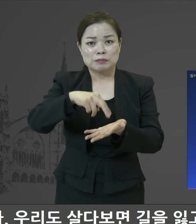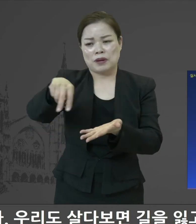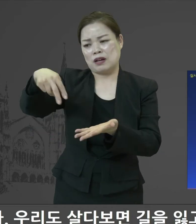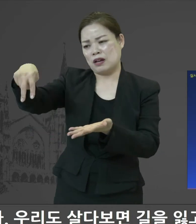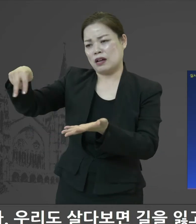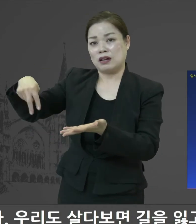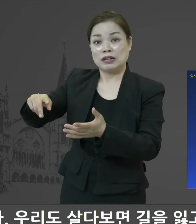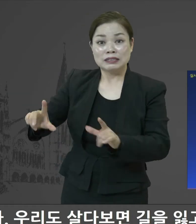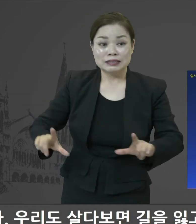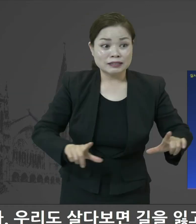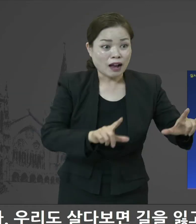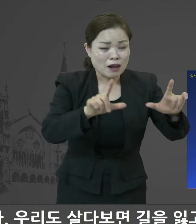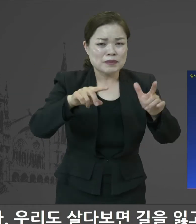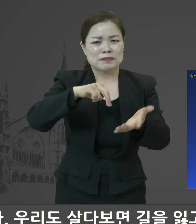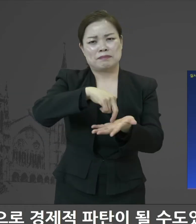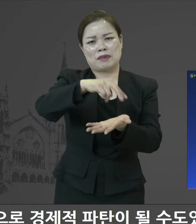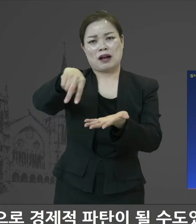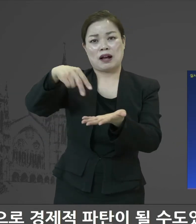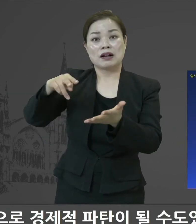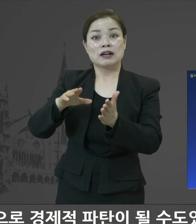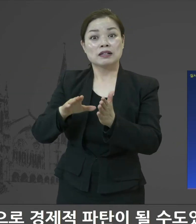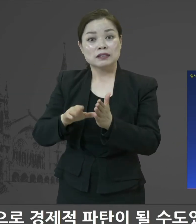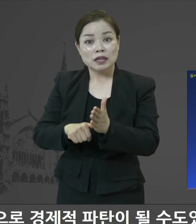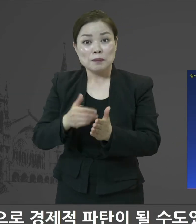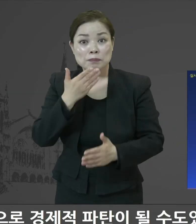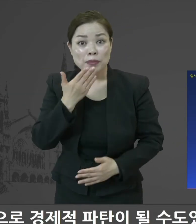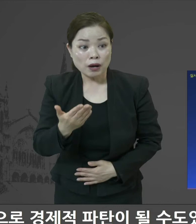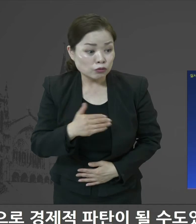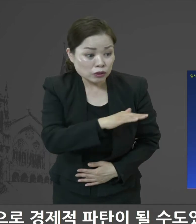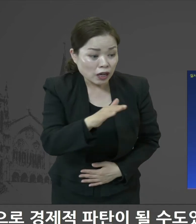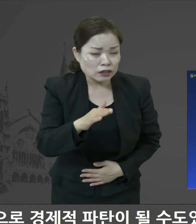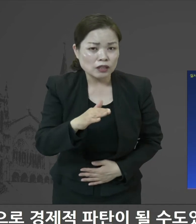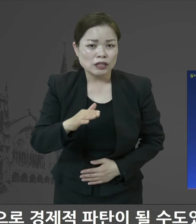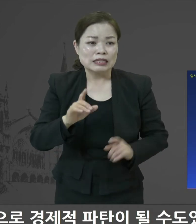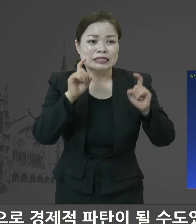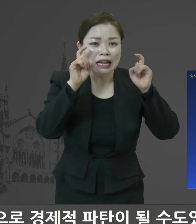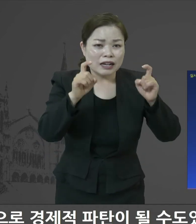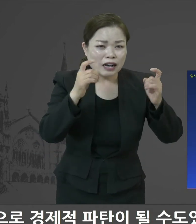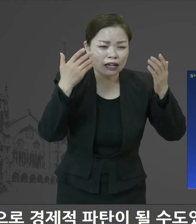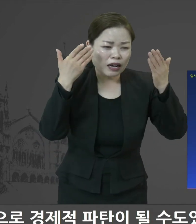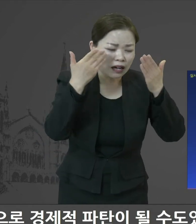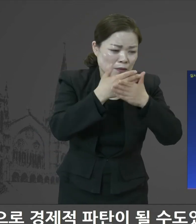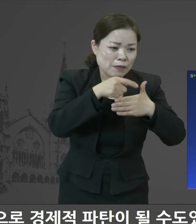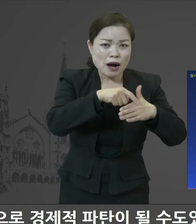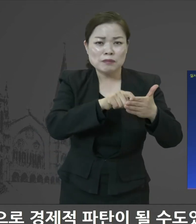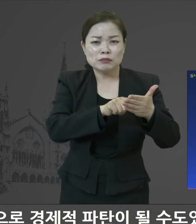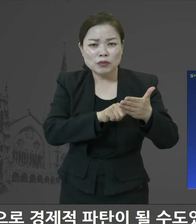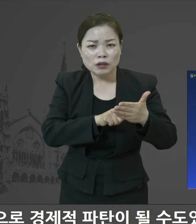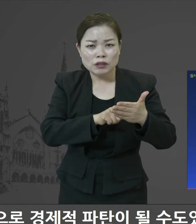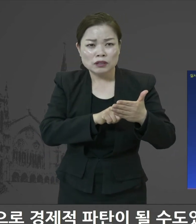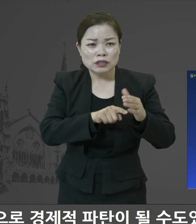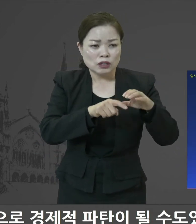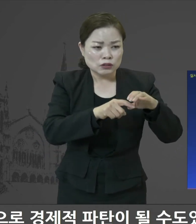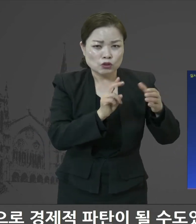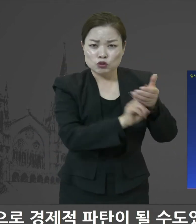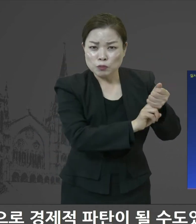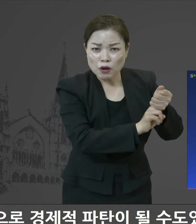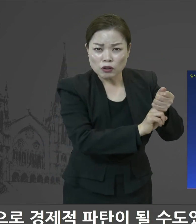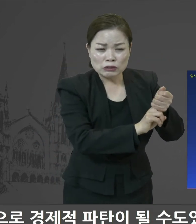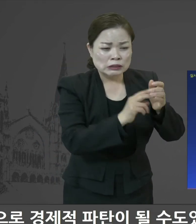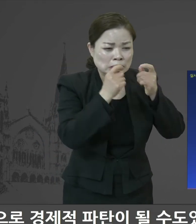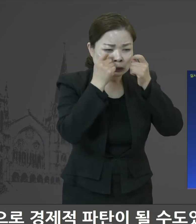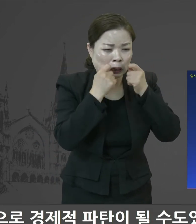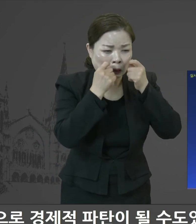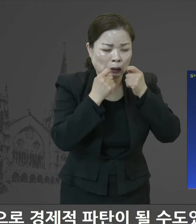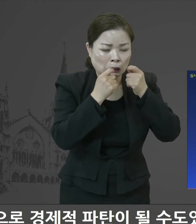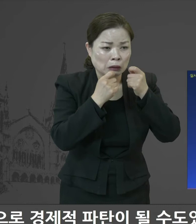삶의 길을 잃어버릴 수 있습니다. 그때 우리가 할 수 있는 것은 양과 같이 캄캄한 마음의 동굴 속에 기어 들어가서 눈물을